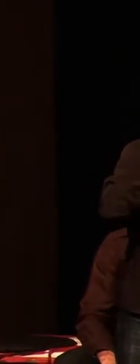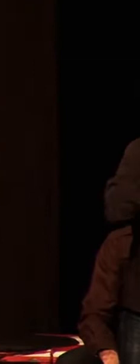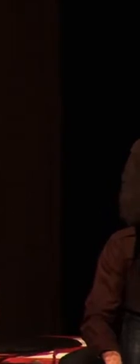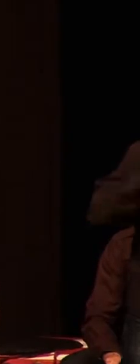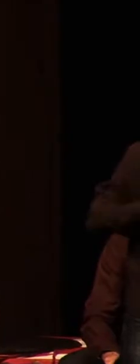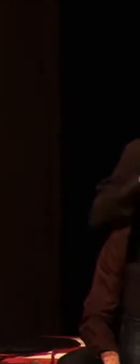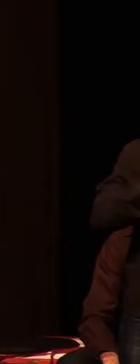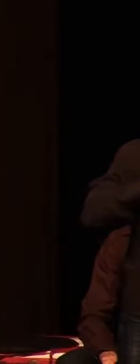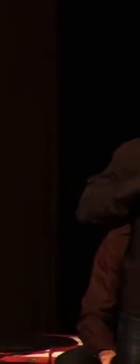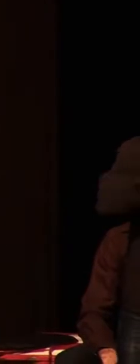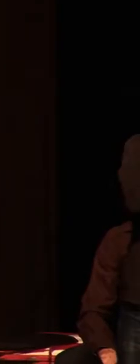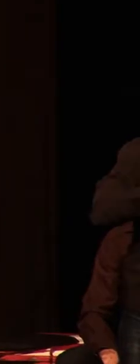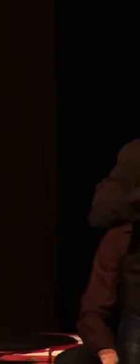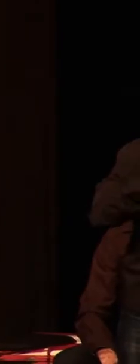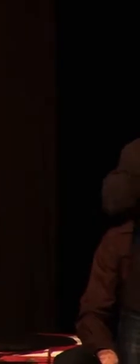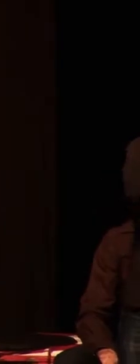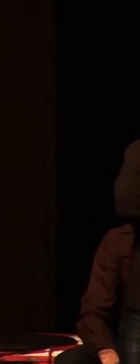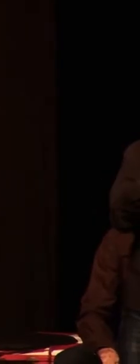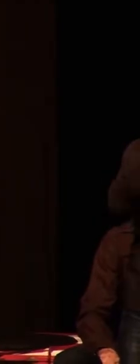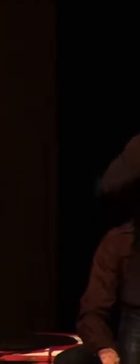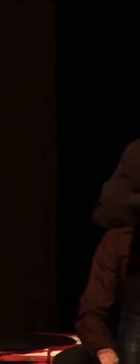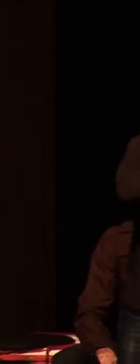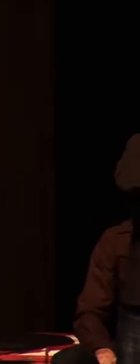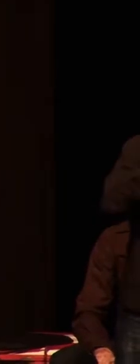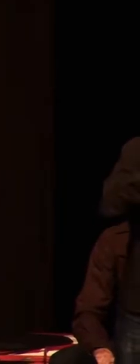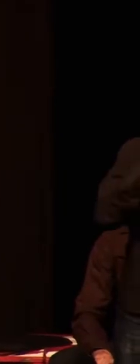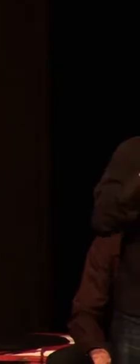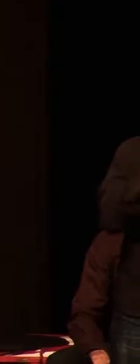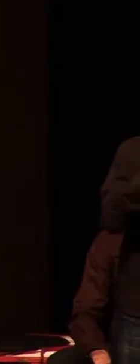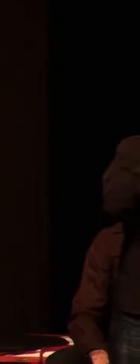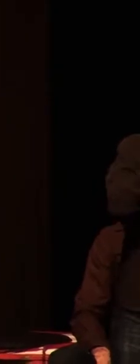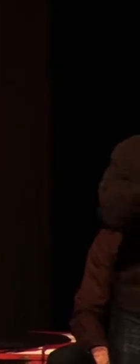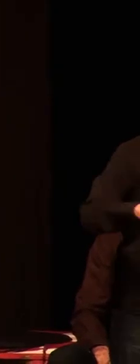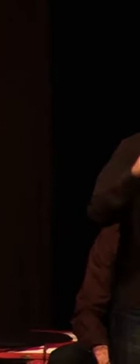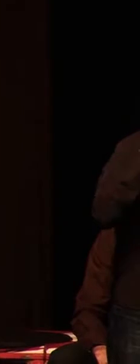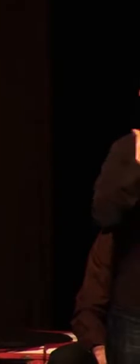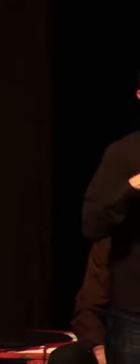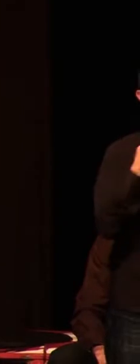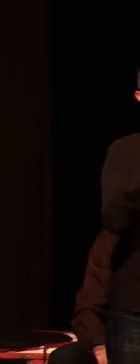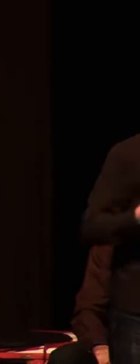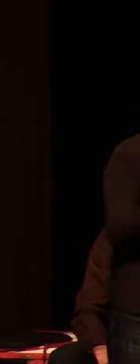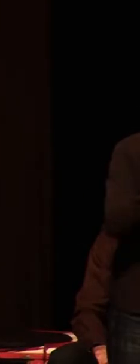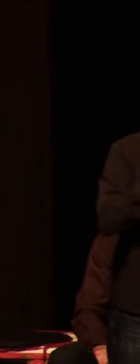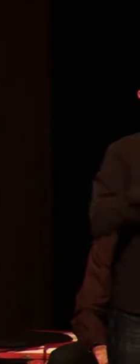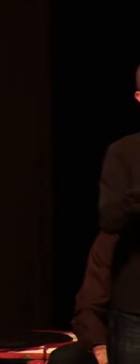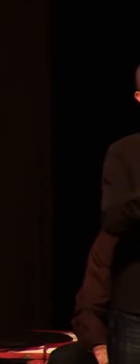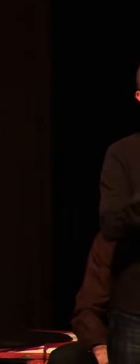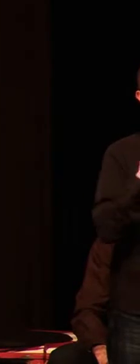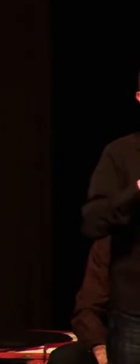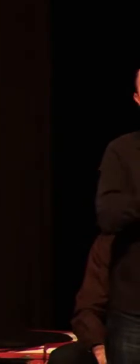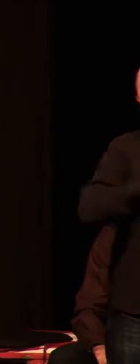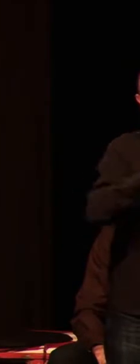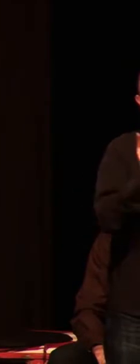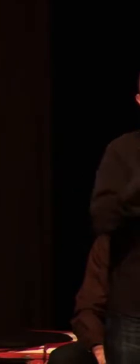independència d'aquest tros dels països catalans i la d'estar en igualtat de condicions en el mapa del país que volem, perquè no el